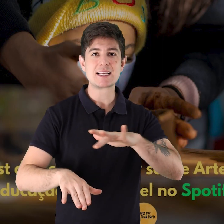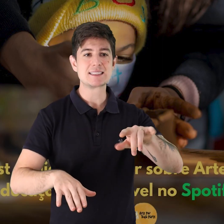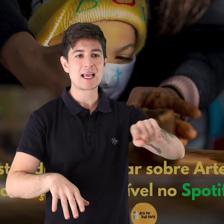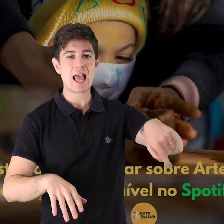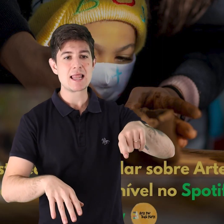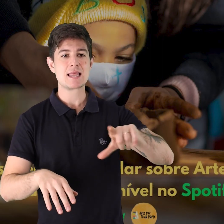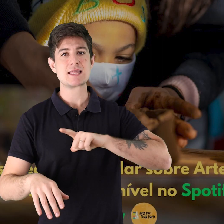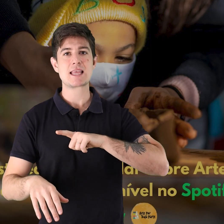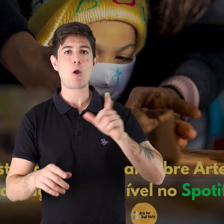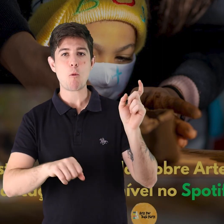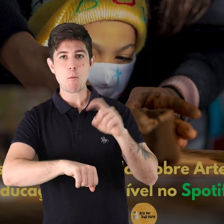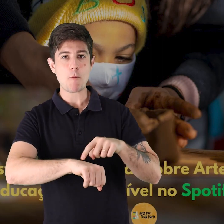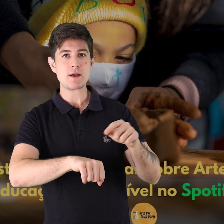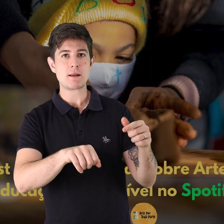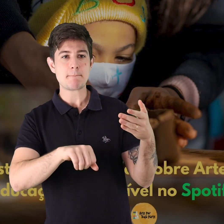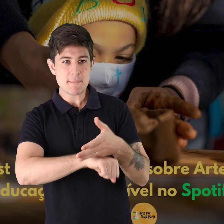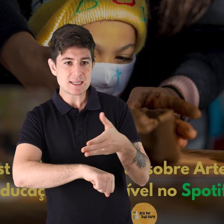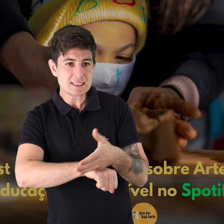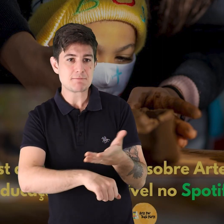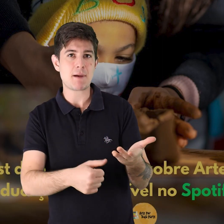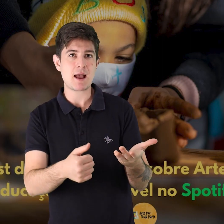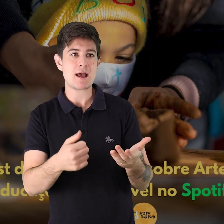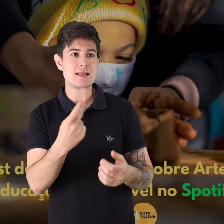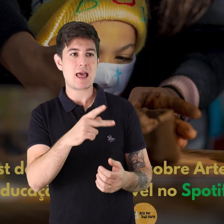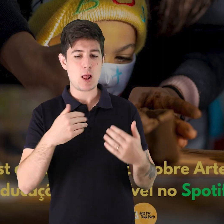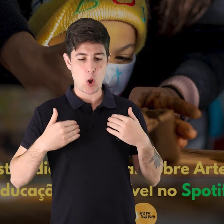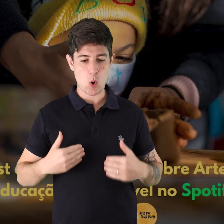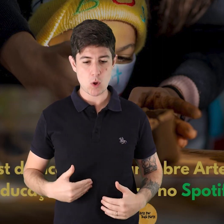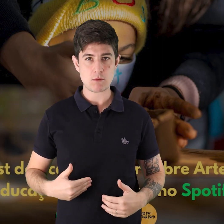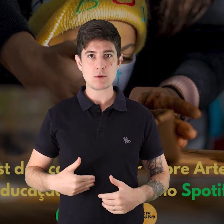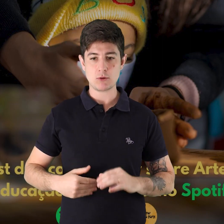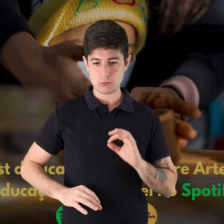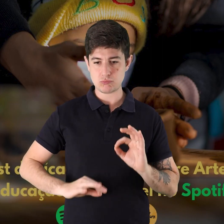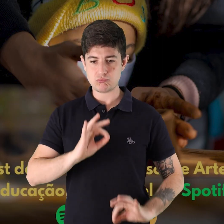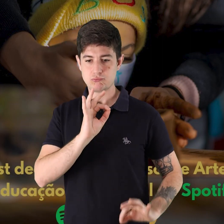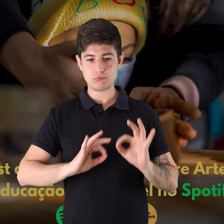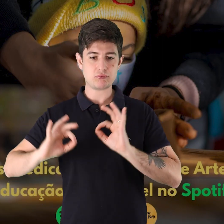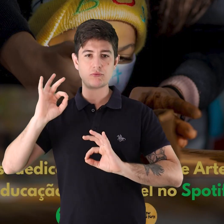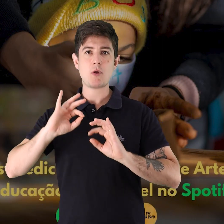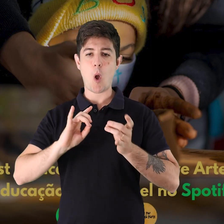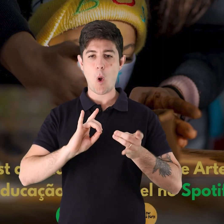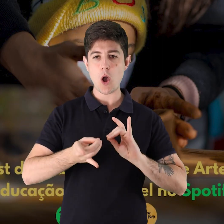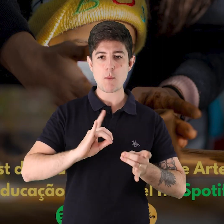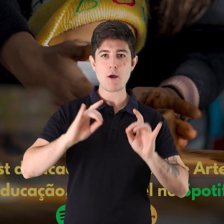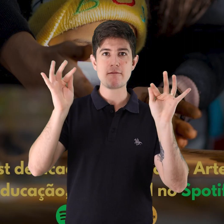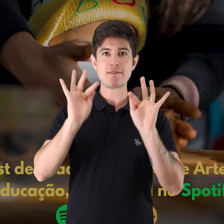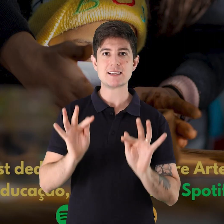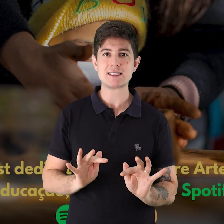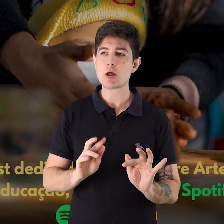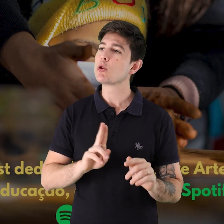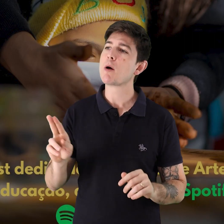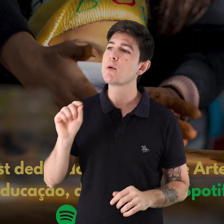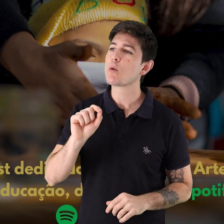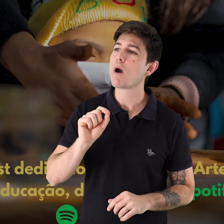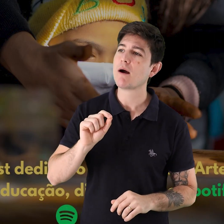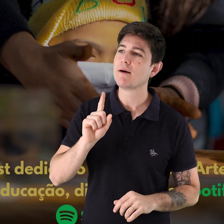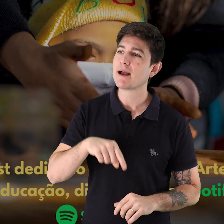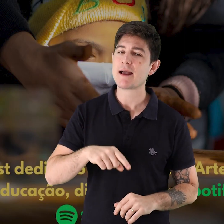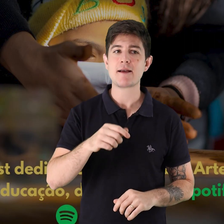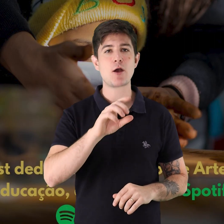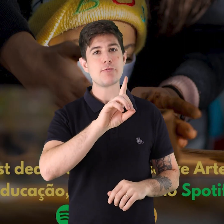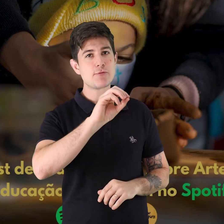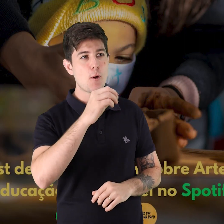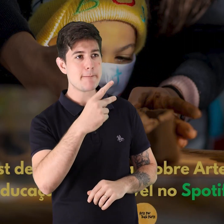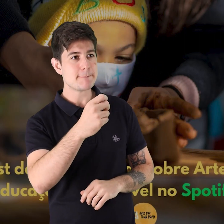lá naquele momento participando, né, o organismo dela está gerando o hormônio da felicidade. E qual que é ele? O hormônio